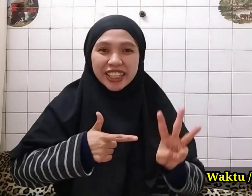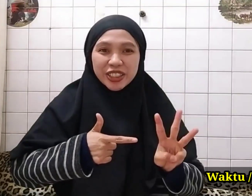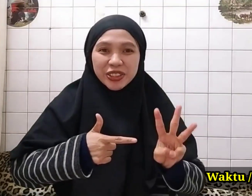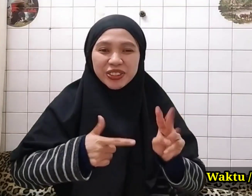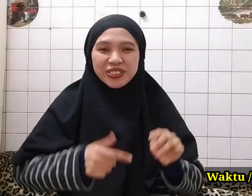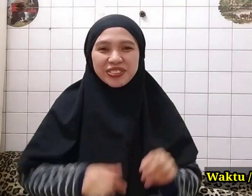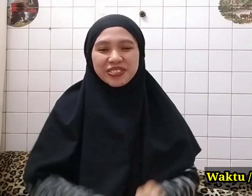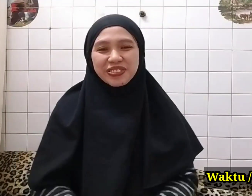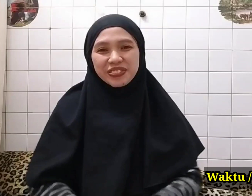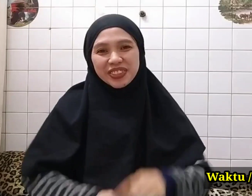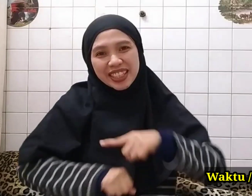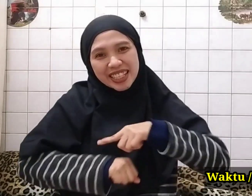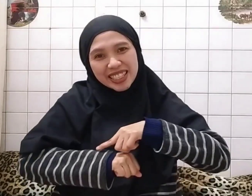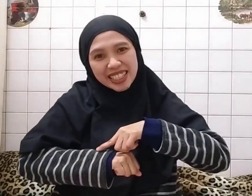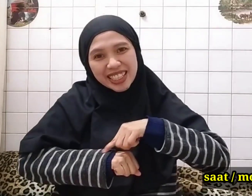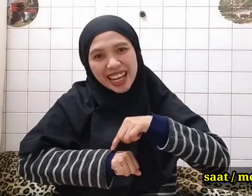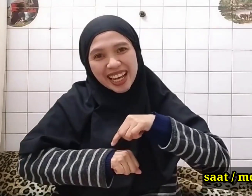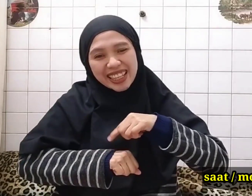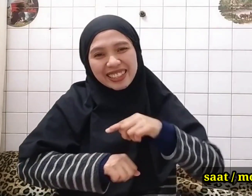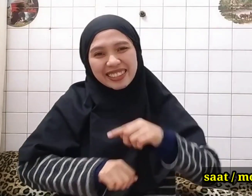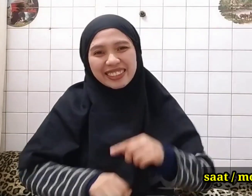Waktu. Saat.